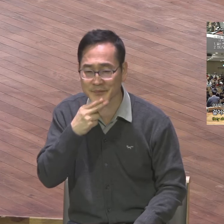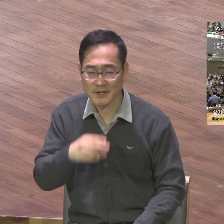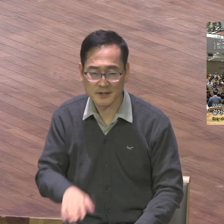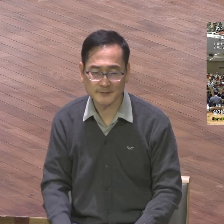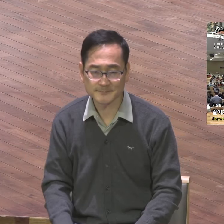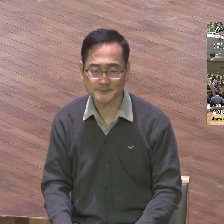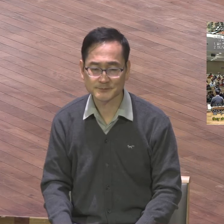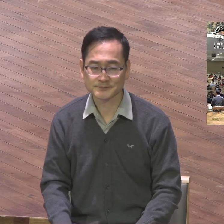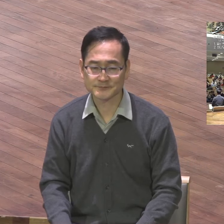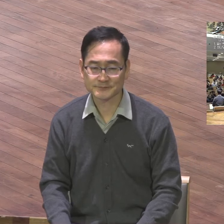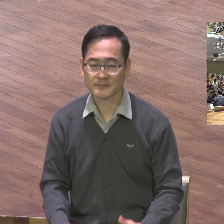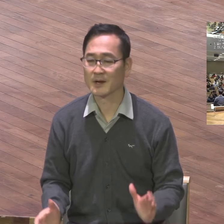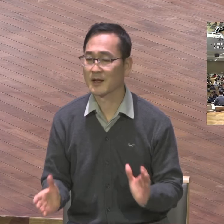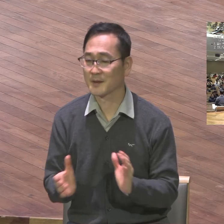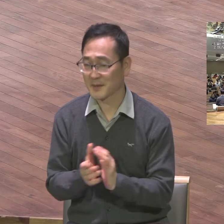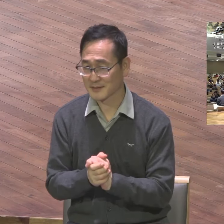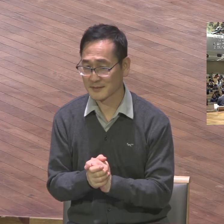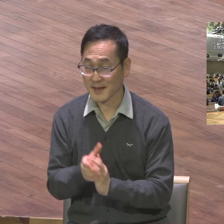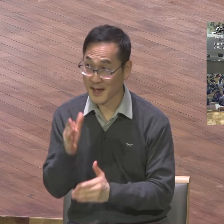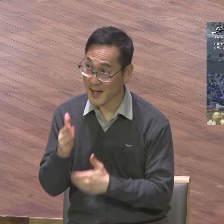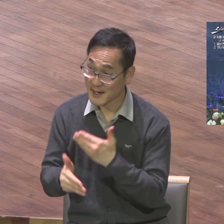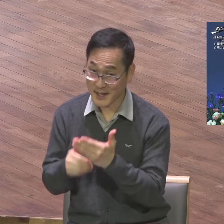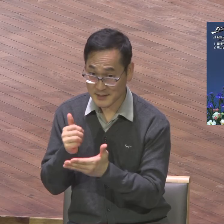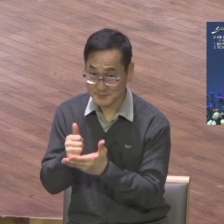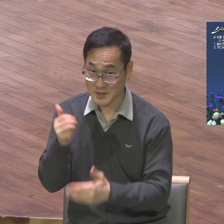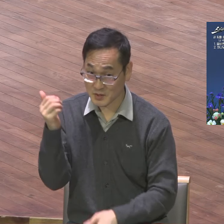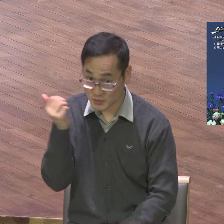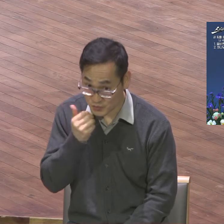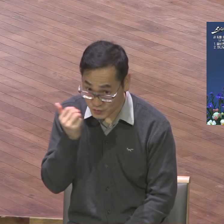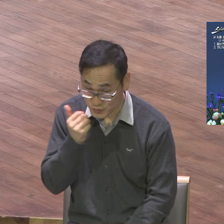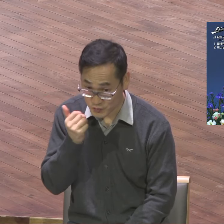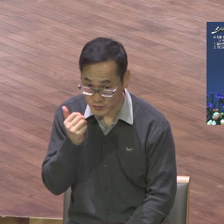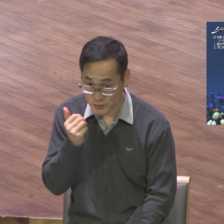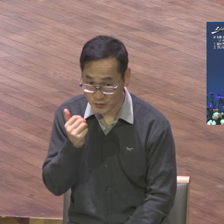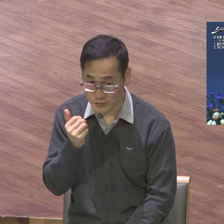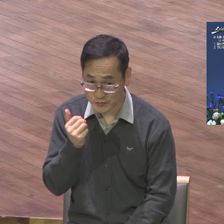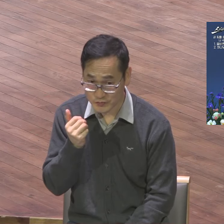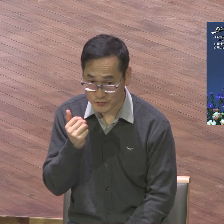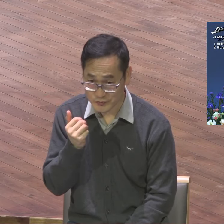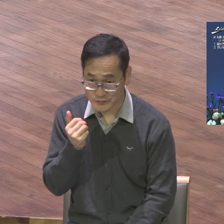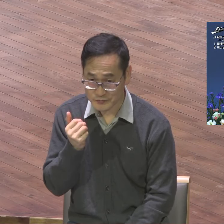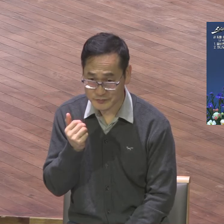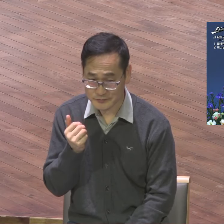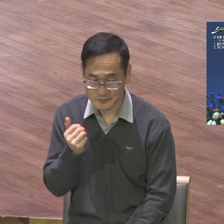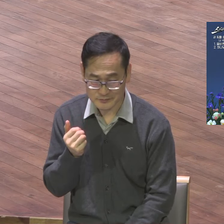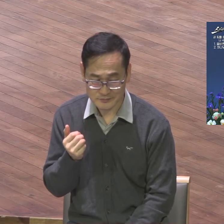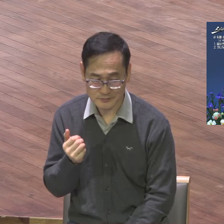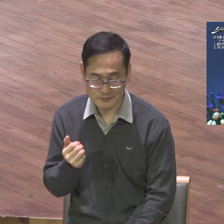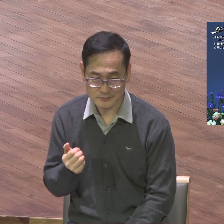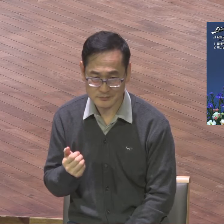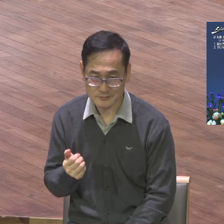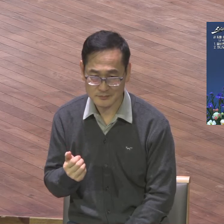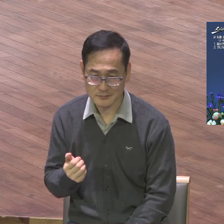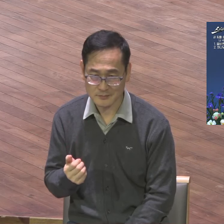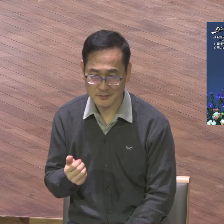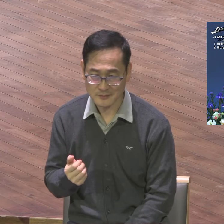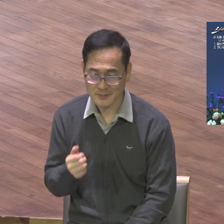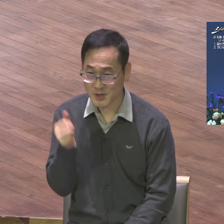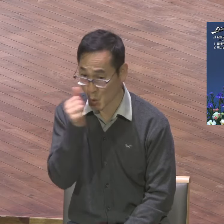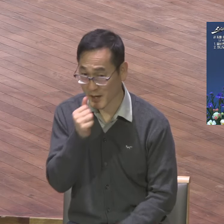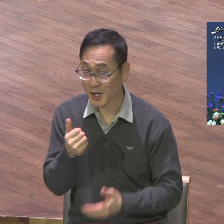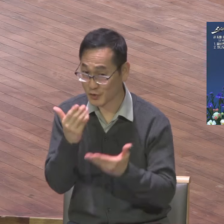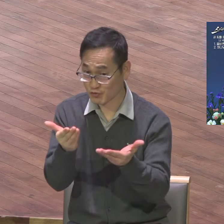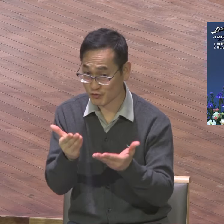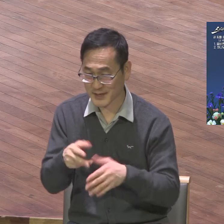아니하리로다. 하나님이 어떤 분이신가에 대해서 답을 준 이사야 선지자는